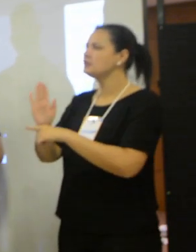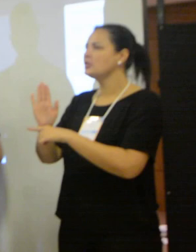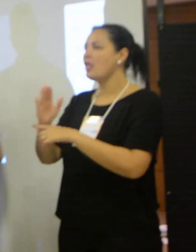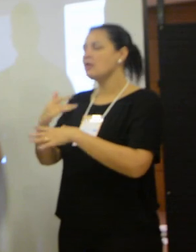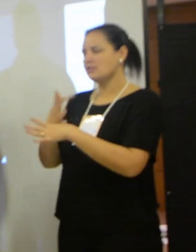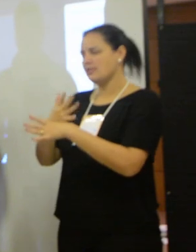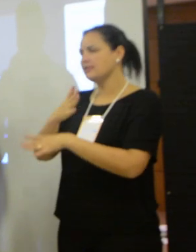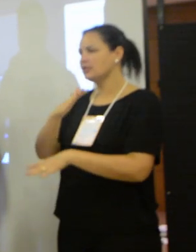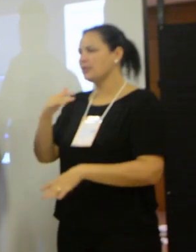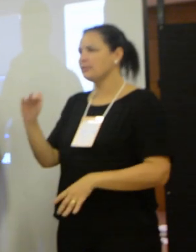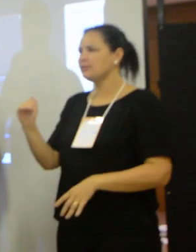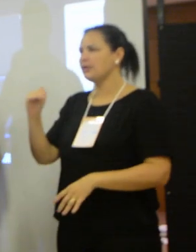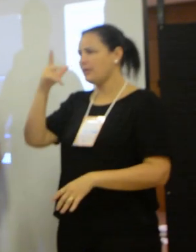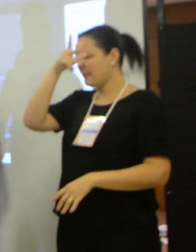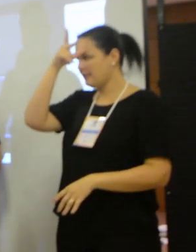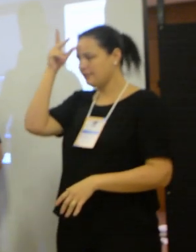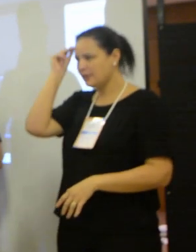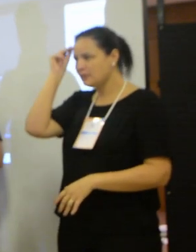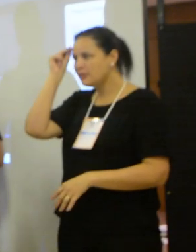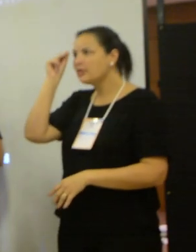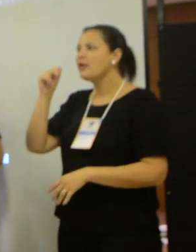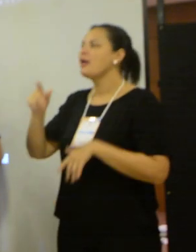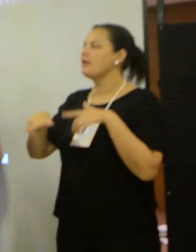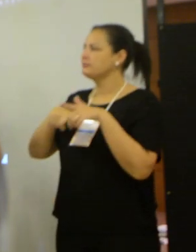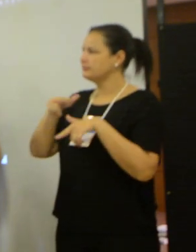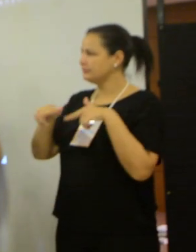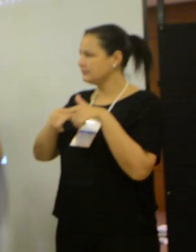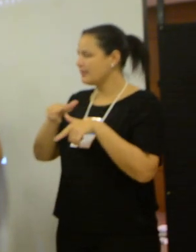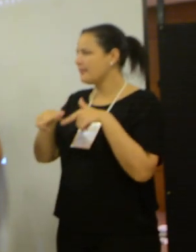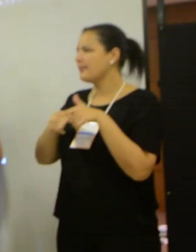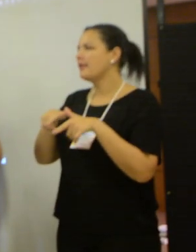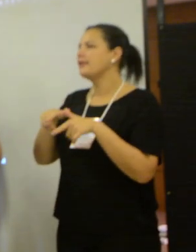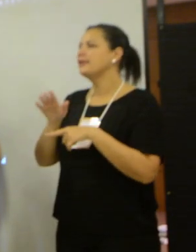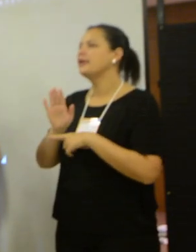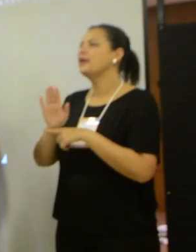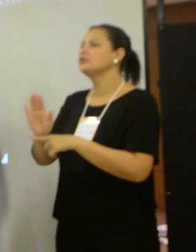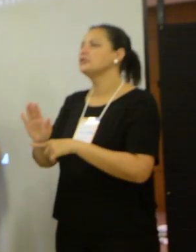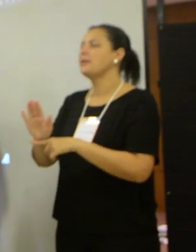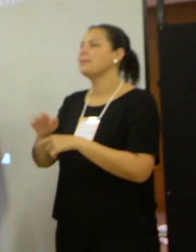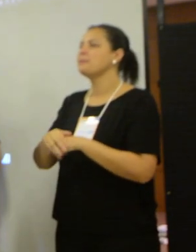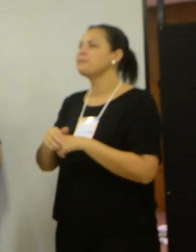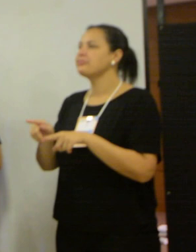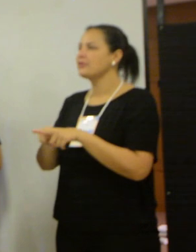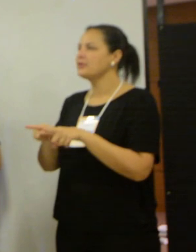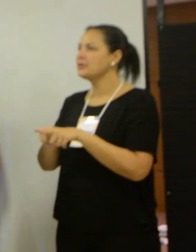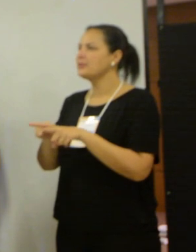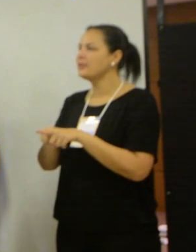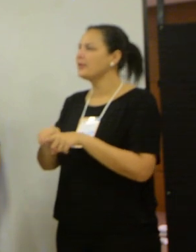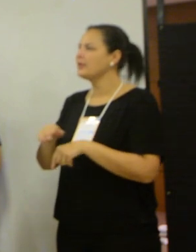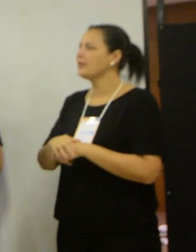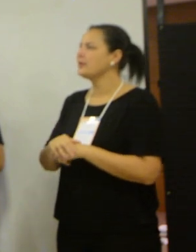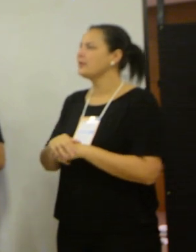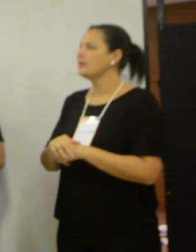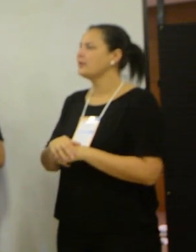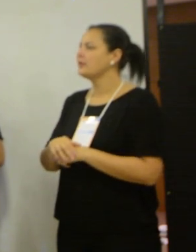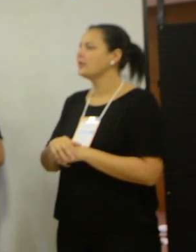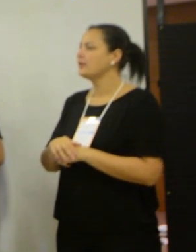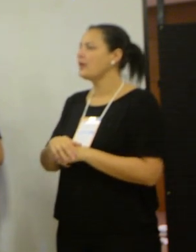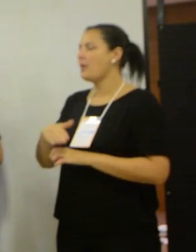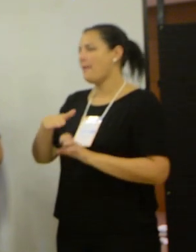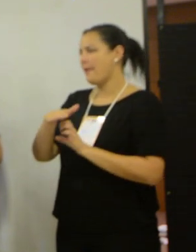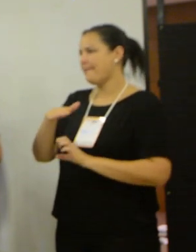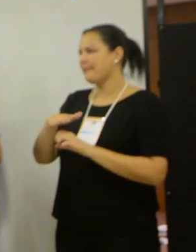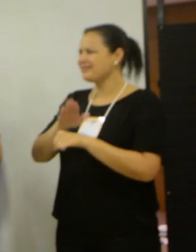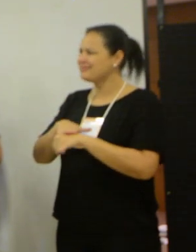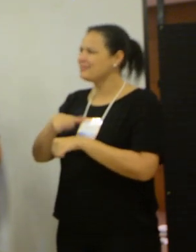esse trabalho. A Cigress é uma empresa especializada em gerenciamento costeiro, existente há mais de 15 anos e que iniciou